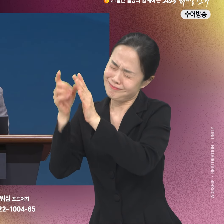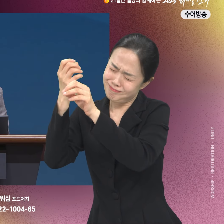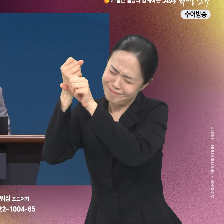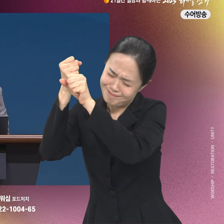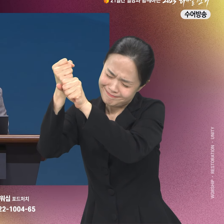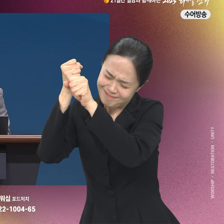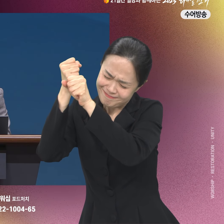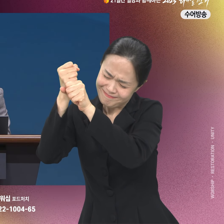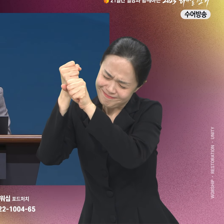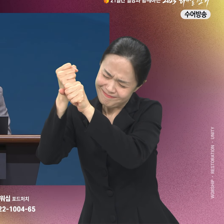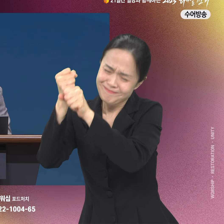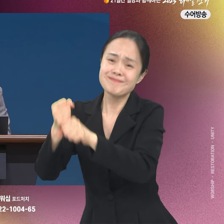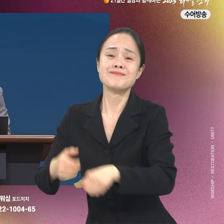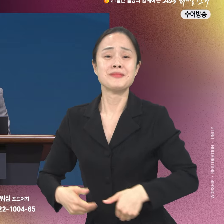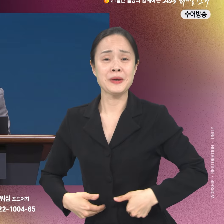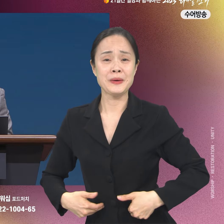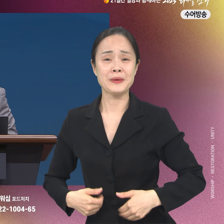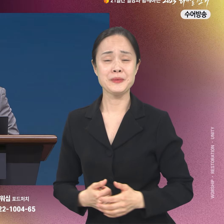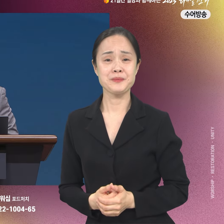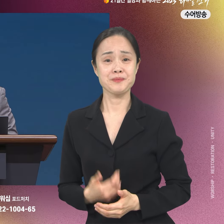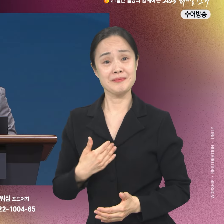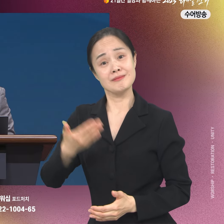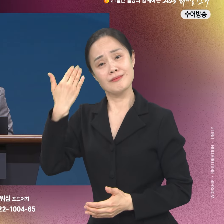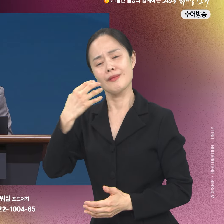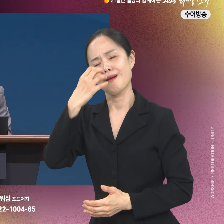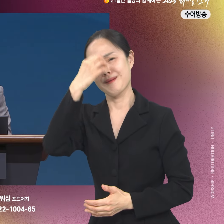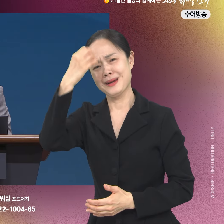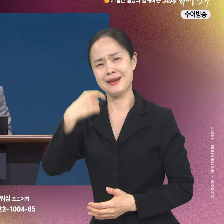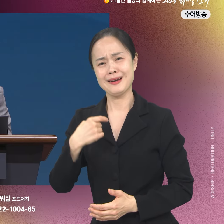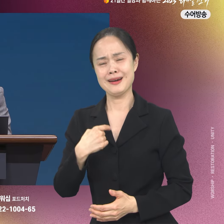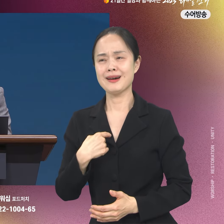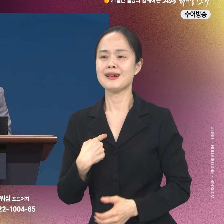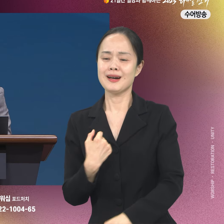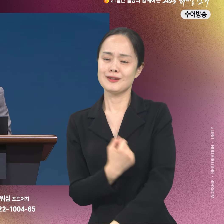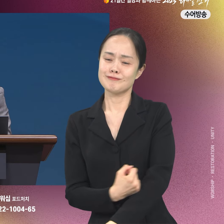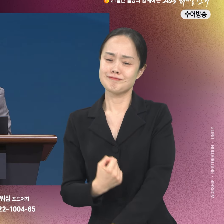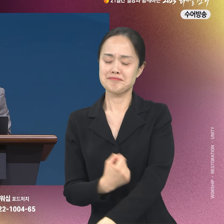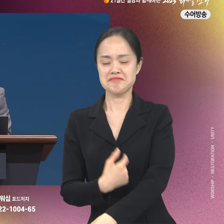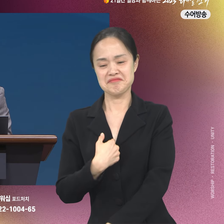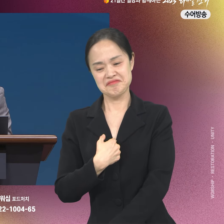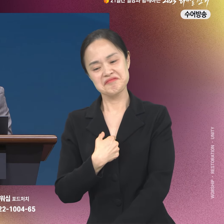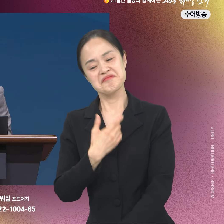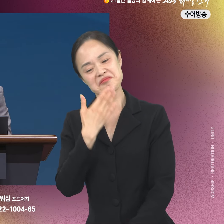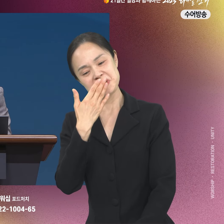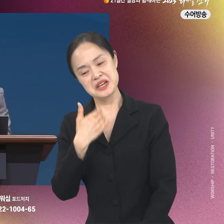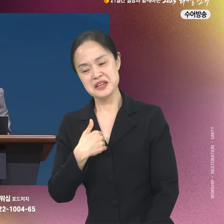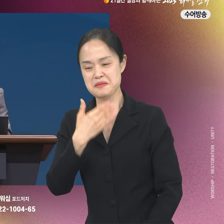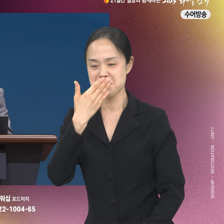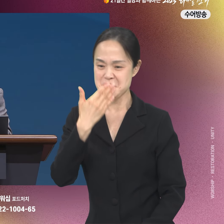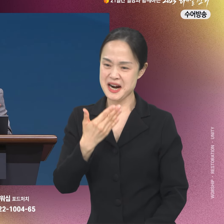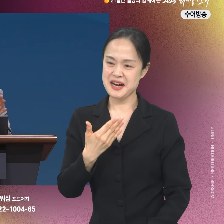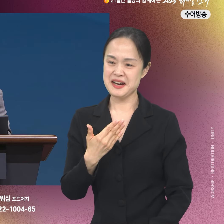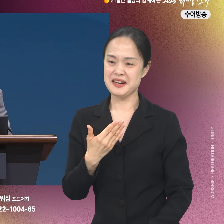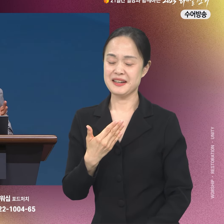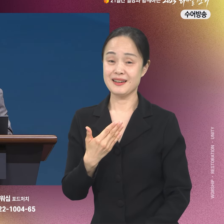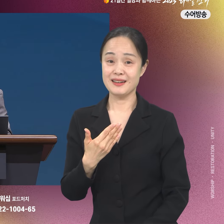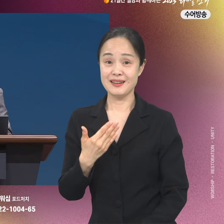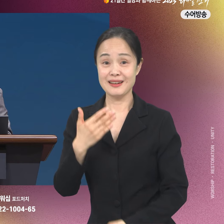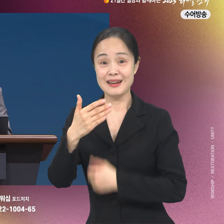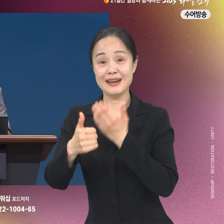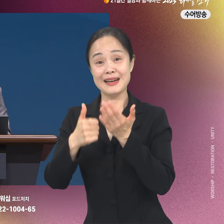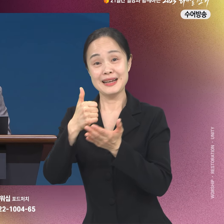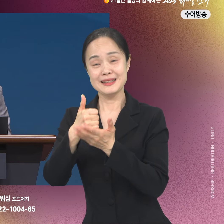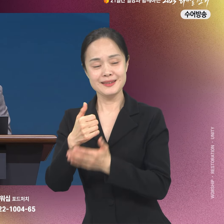그러니 주님이 보시기에 해보렴, 잘 되는지 한번 볼까, 이런 거죠. 주님이 일부러